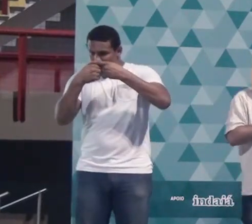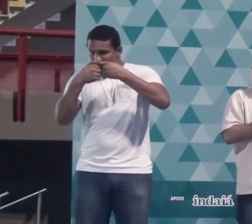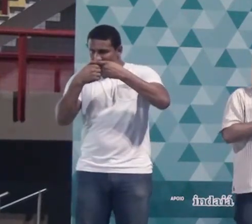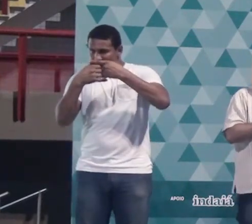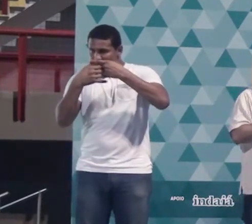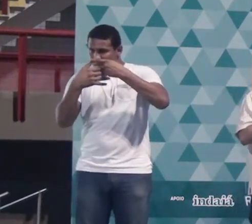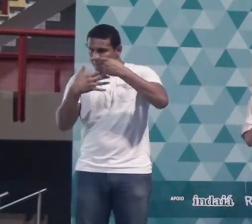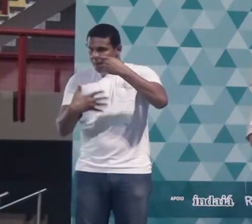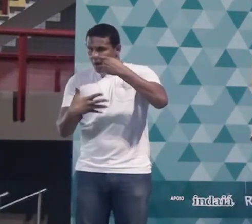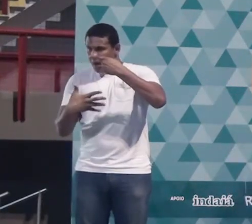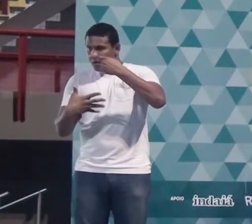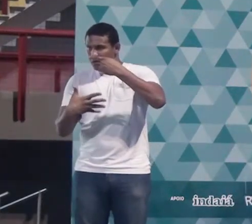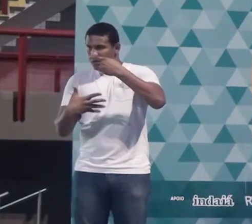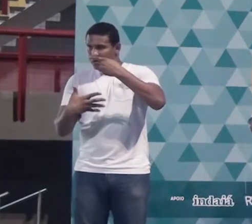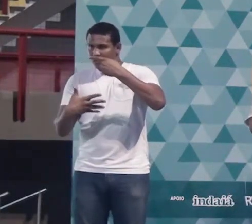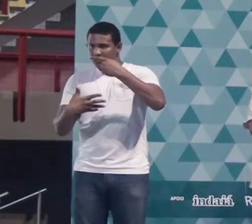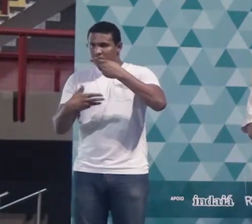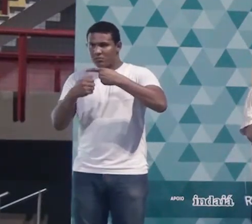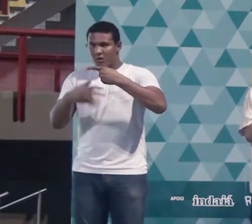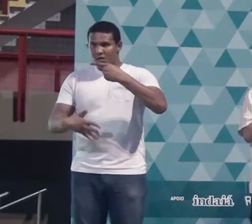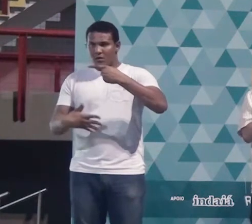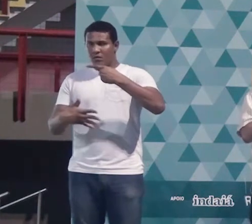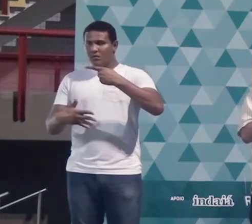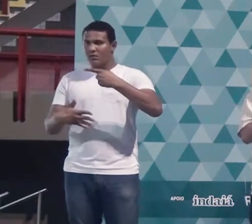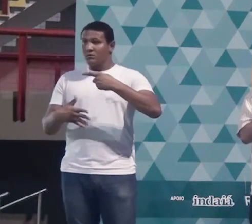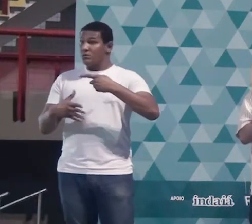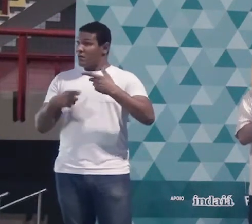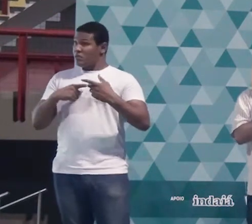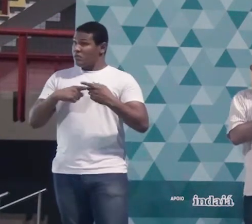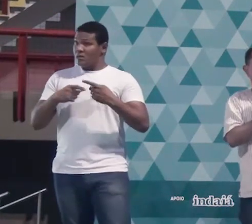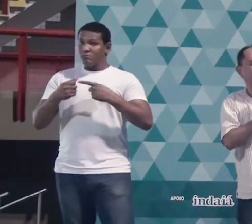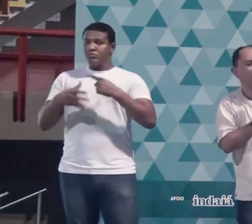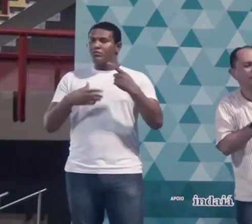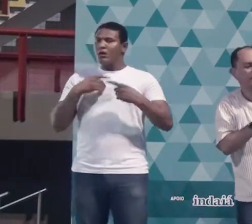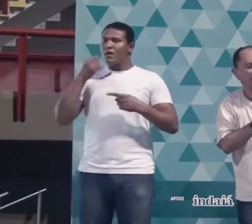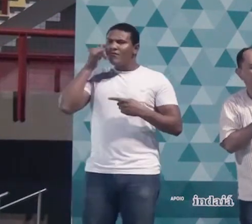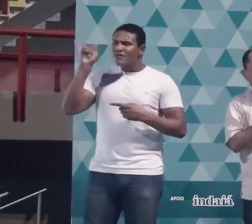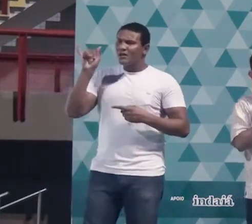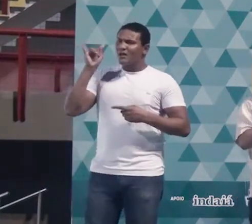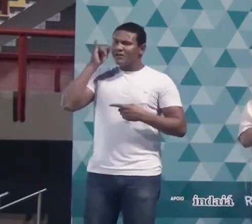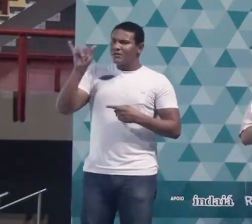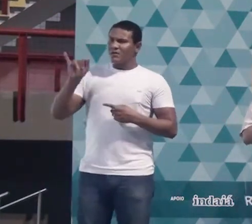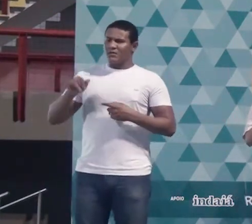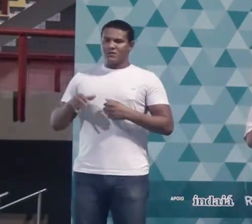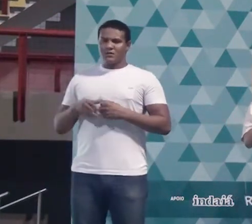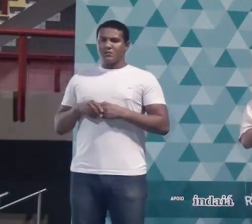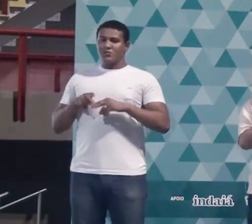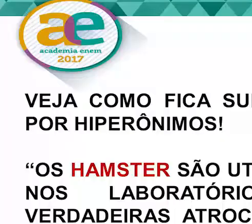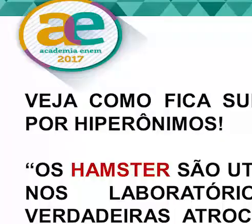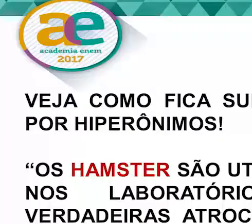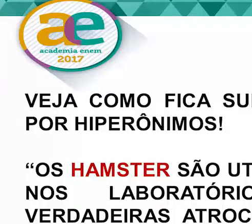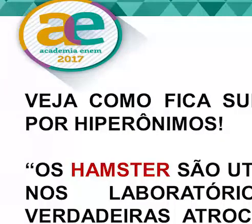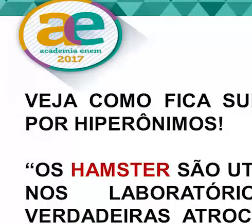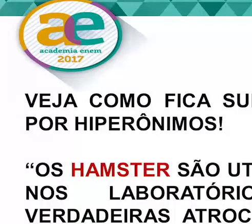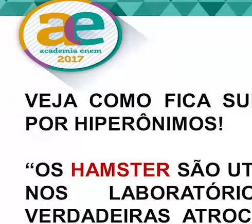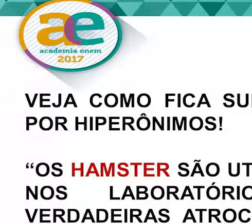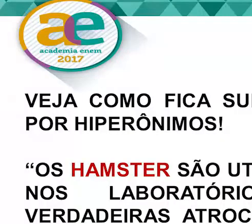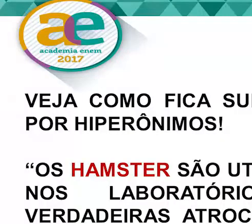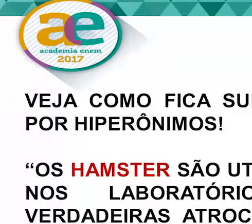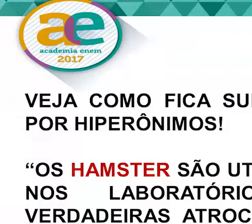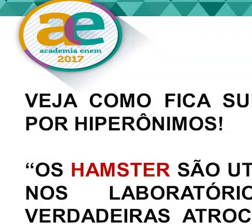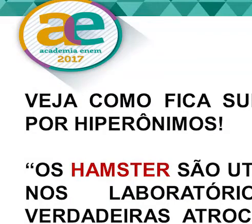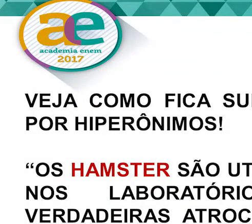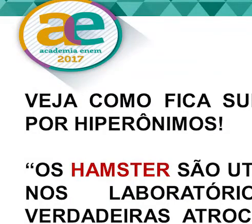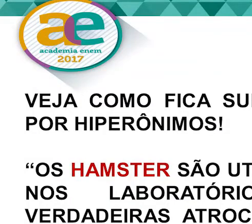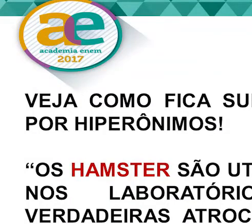do hipônimo para o hiperônimo. Aí usa isso no texto para evitar repetição. Olha como é que fica, ó. Os hamsters